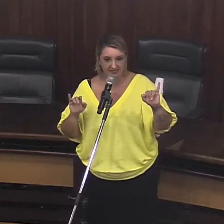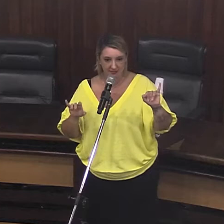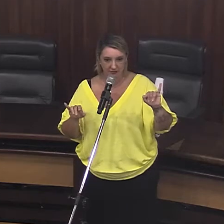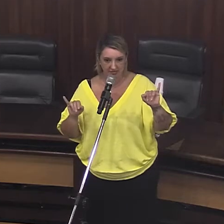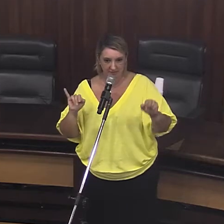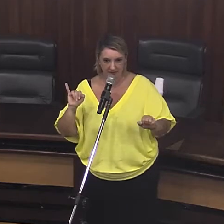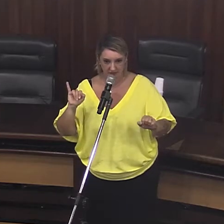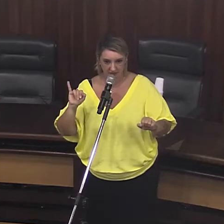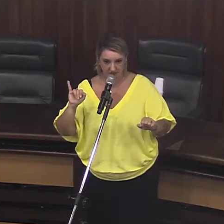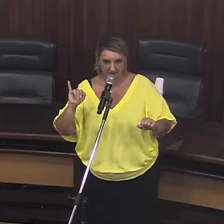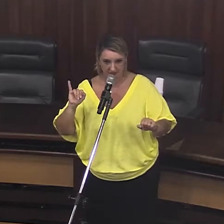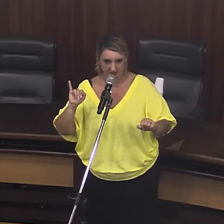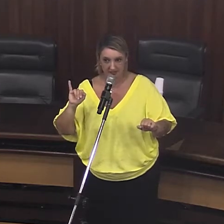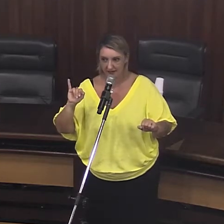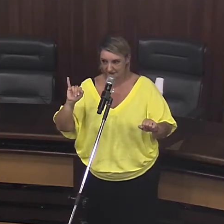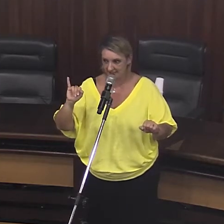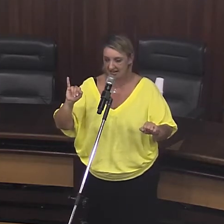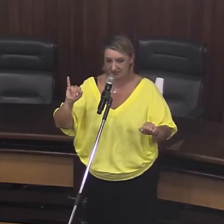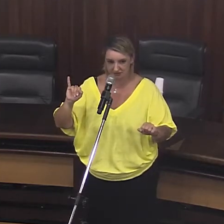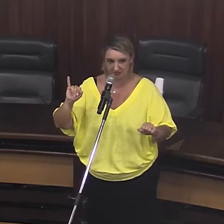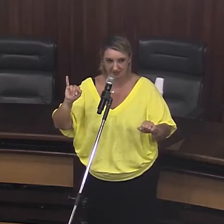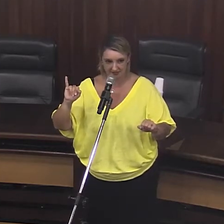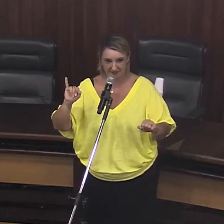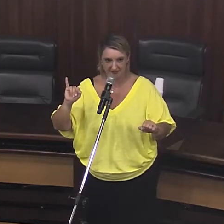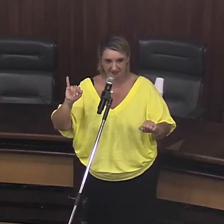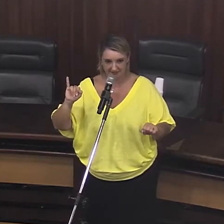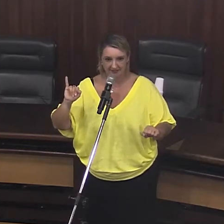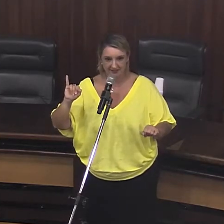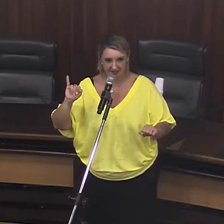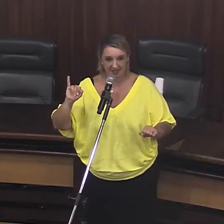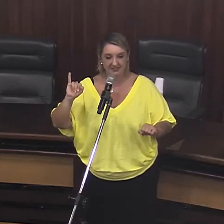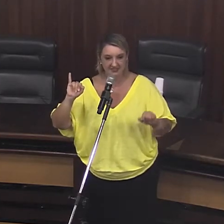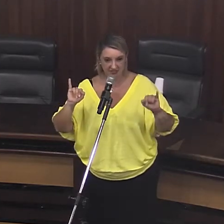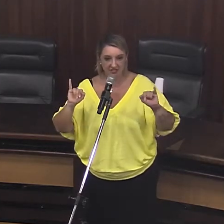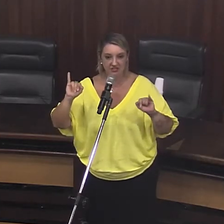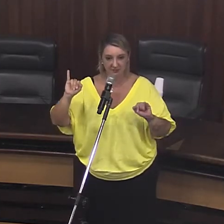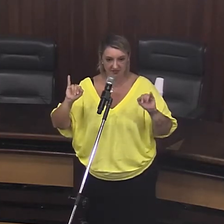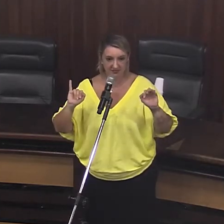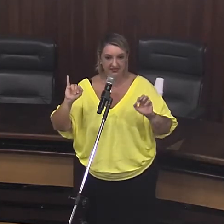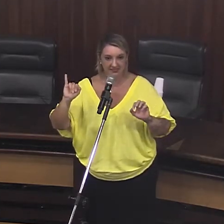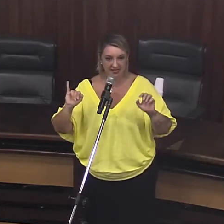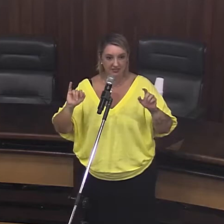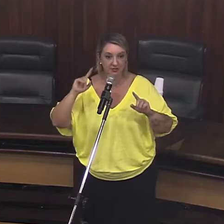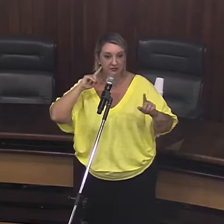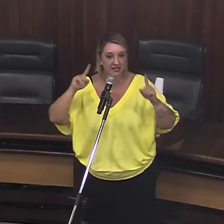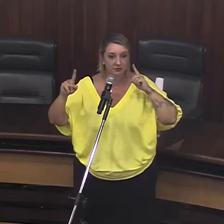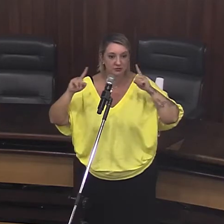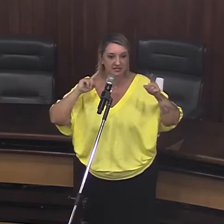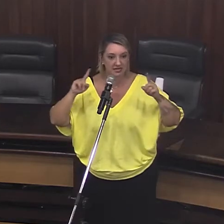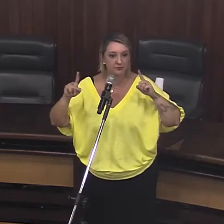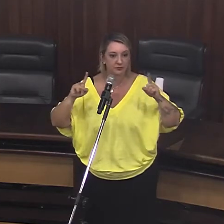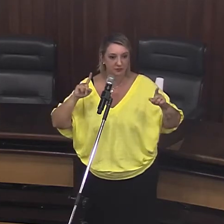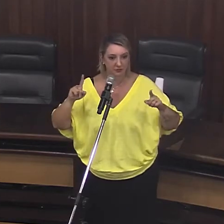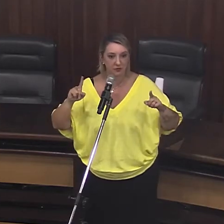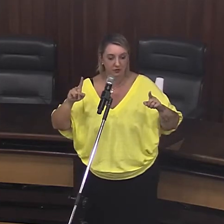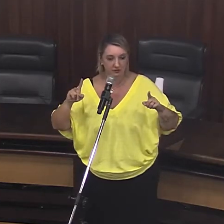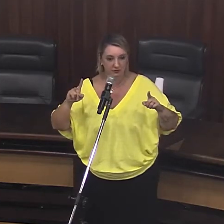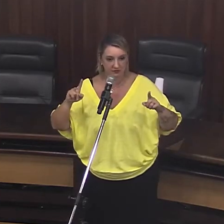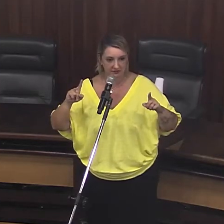outra é rebelde. É verdade. Às vezes a gente tem mais facilidade de um lado do cérebro do que o outro,